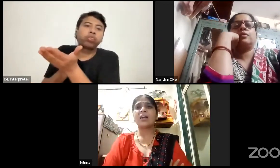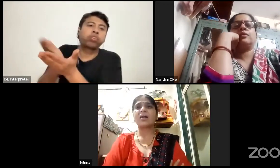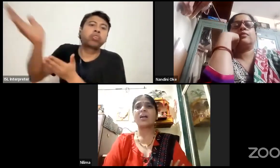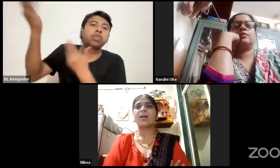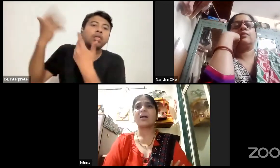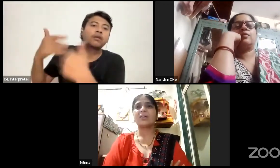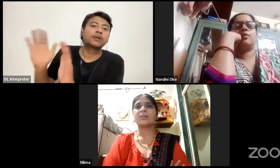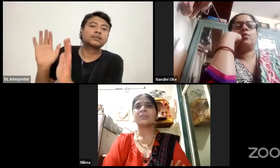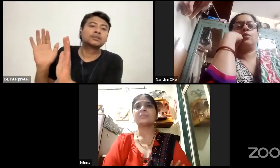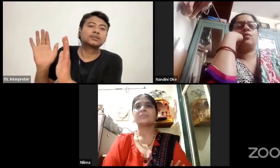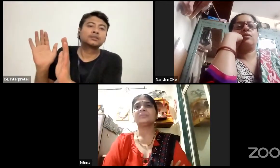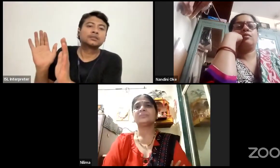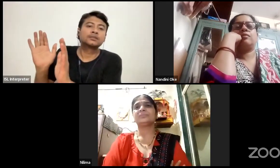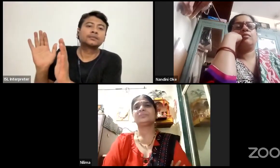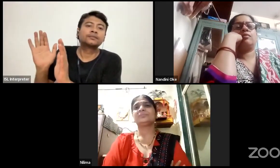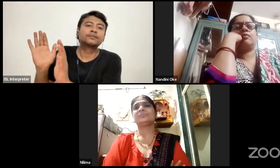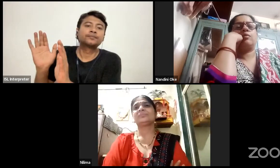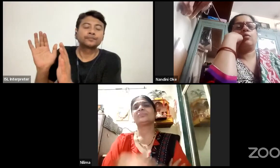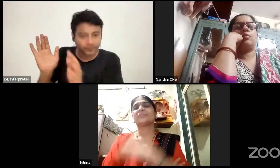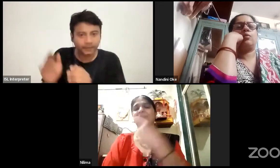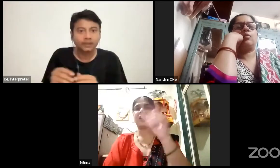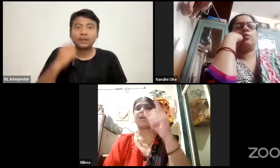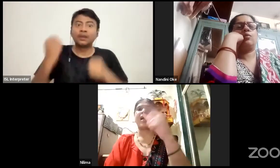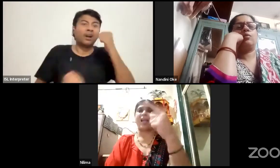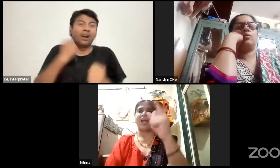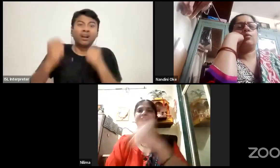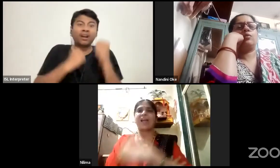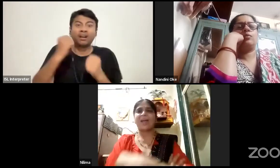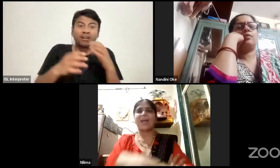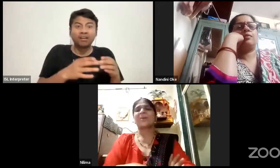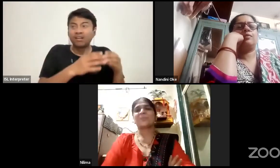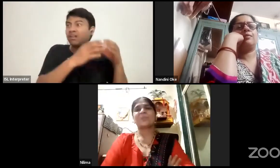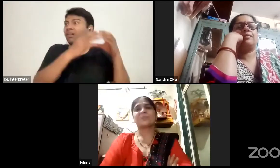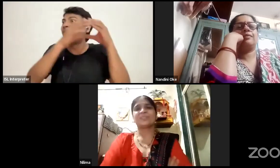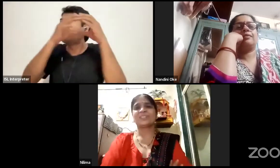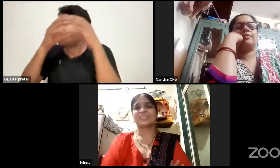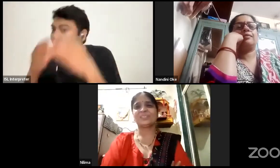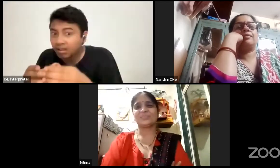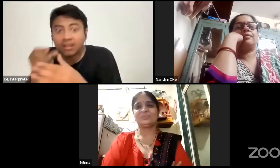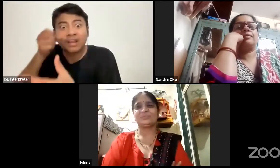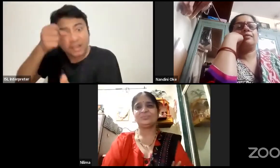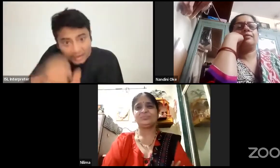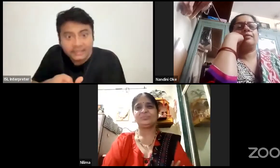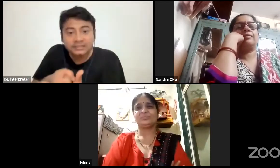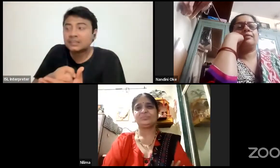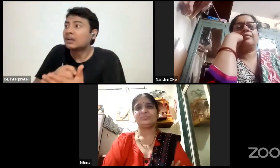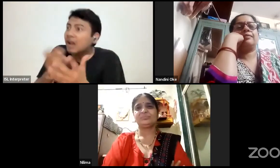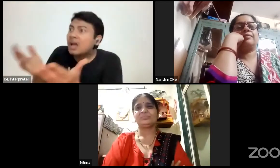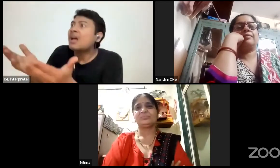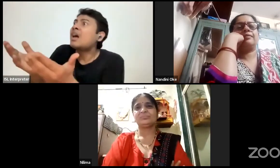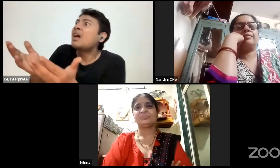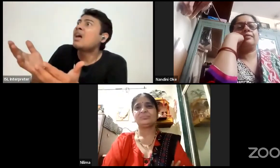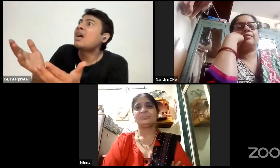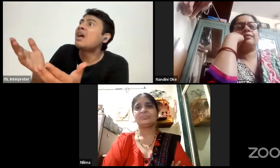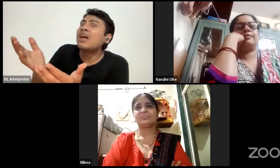मेरे पूरे जीवन की जमा पूंजी मैंने इसमें लगा दी थी, और देखो मैं टाइटैनिक पे नहीं जा पाया।